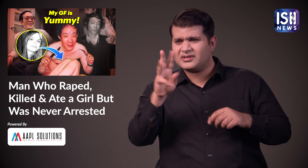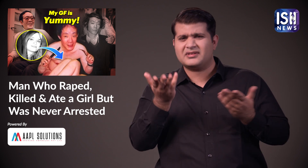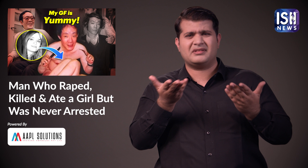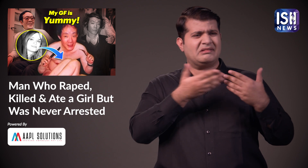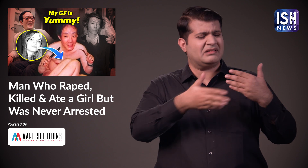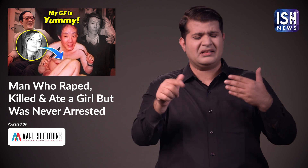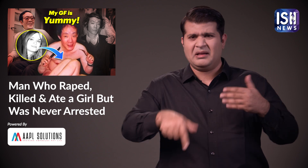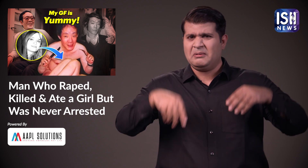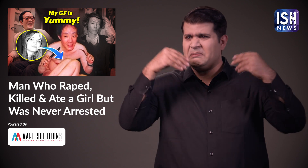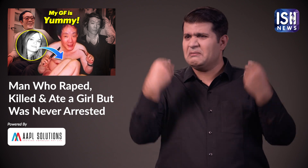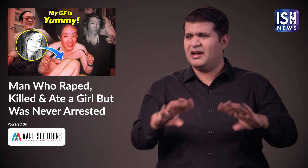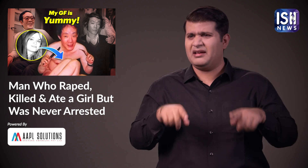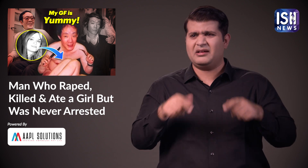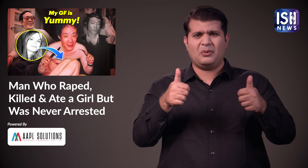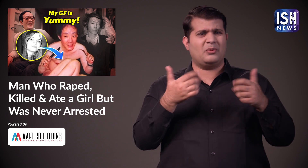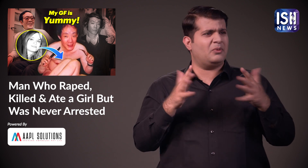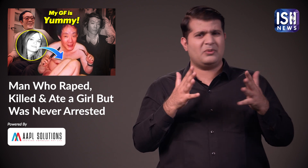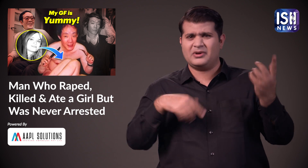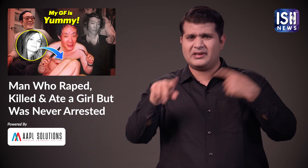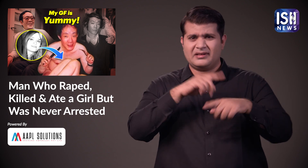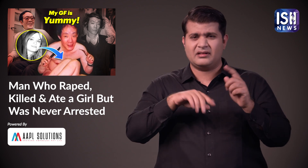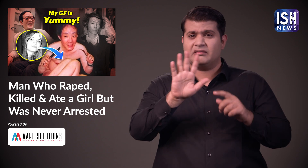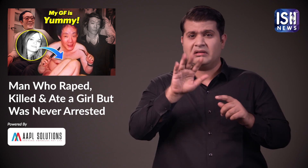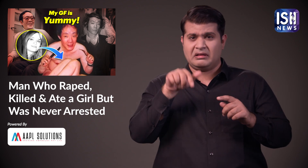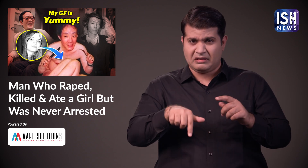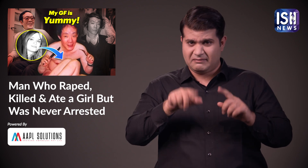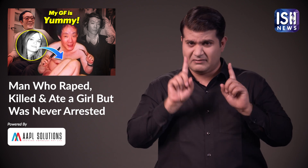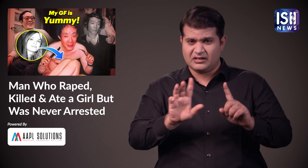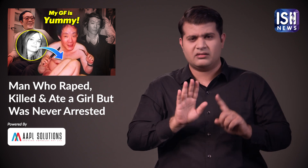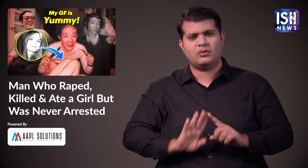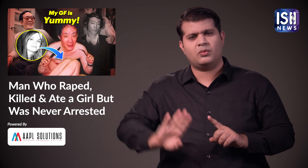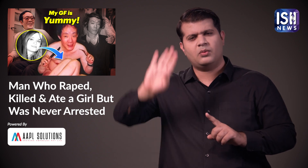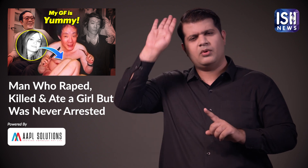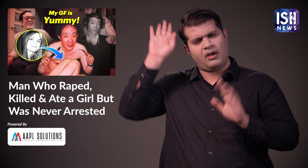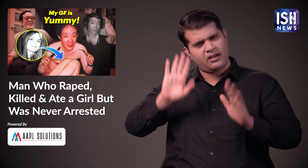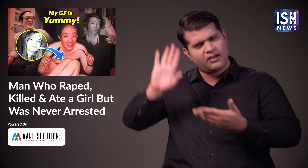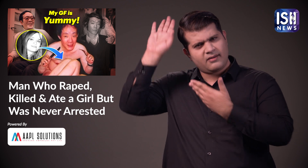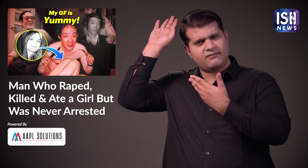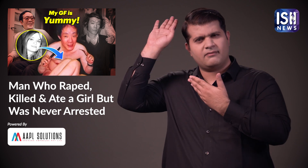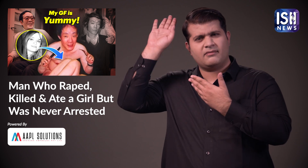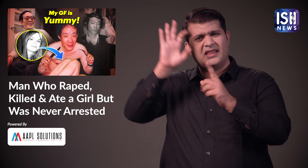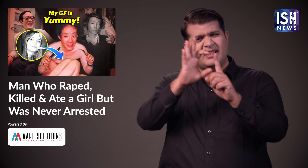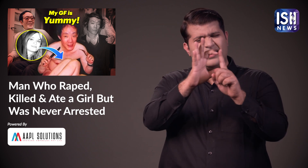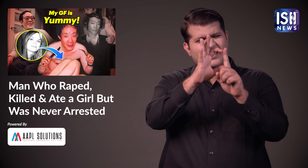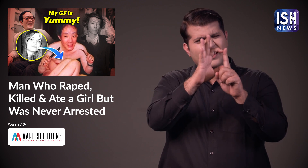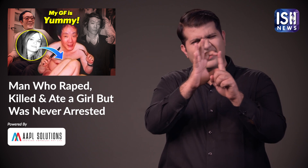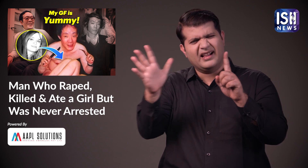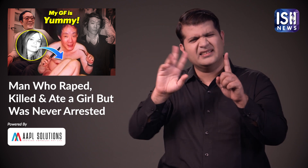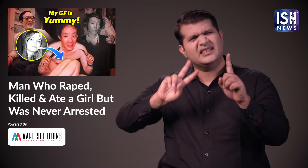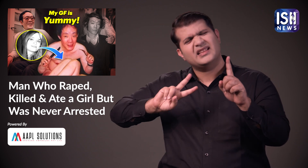कि 2022 और 2023 सबसे खराब है। ये सच नहीं है और ये नया नहीं है। ऐसे विभत्स मामले पहले भी हो